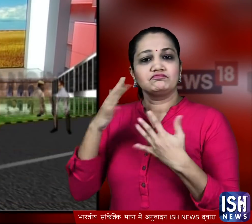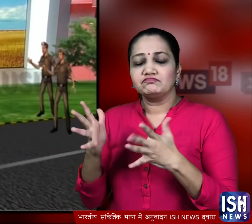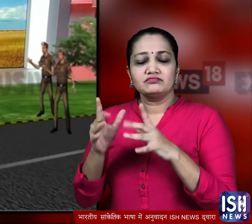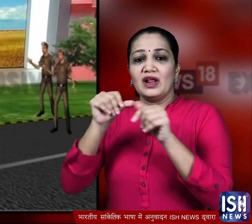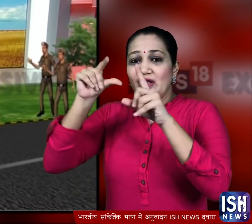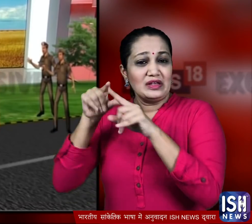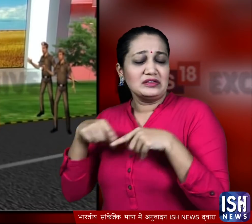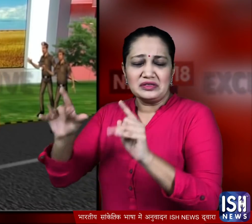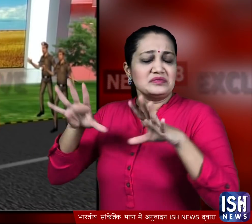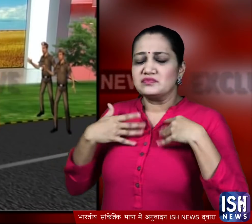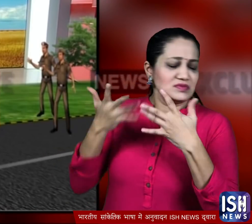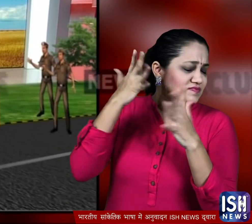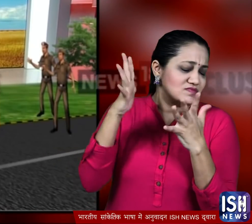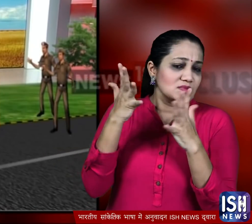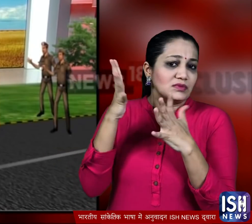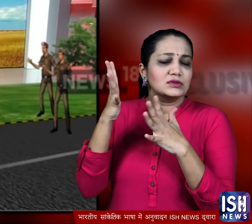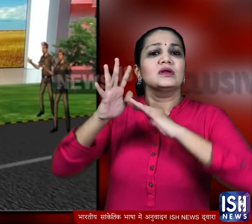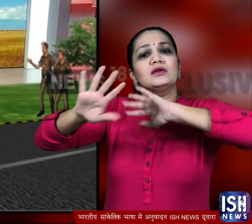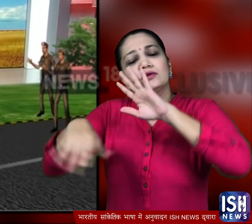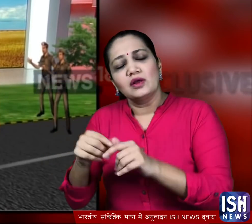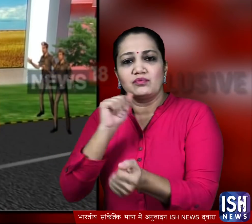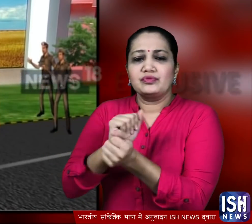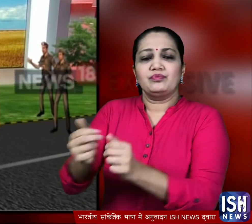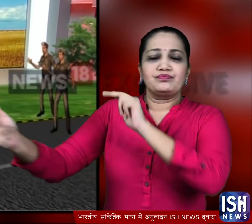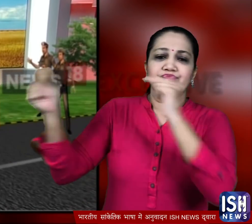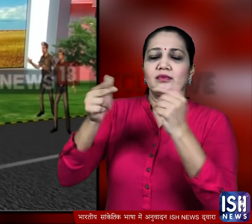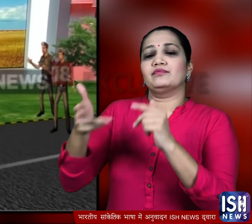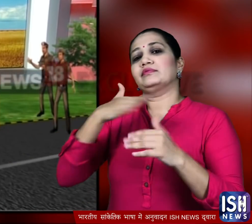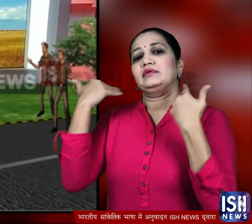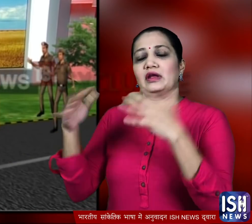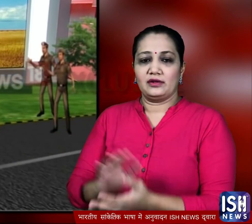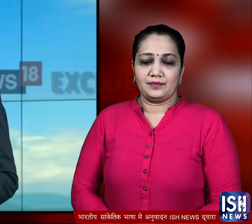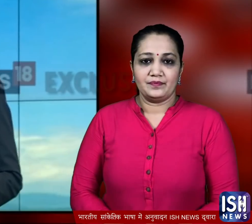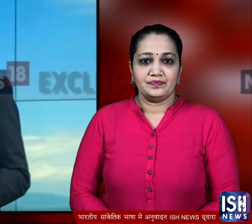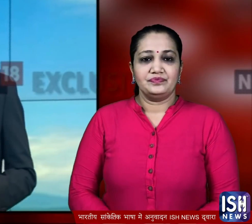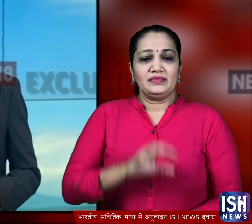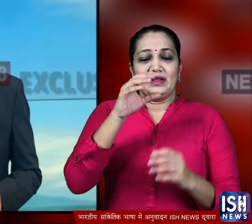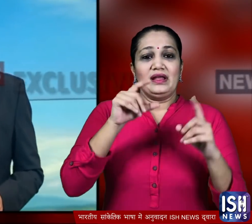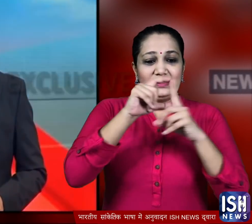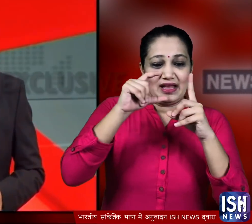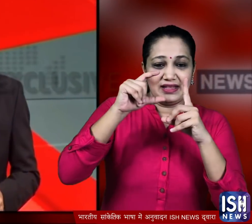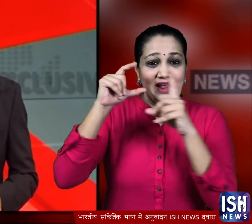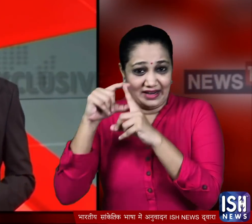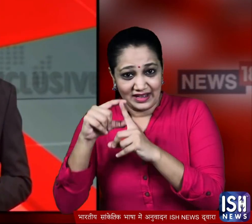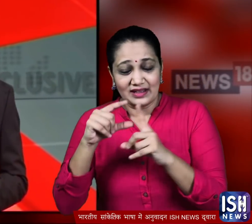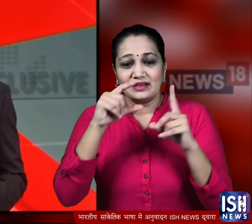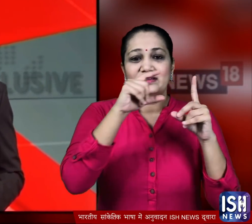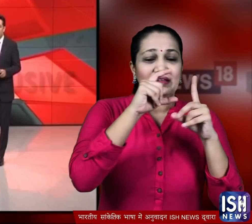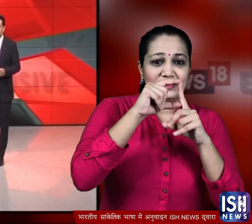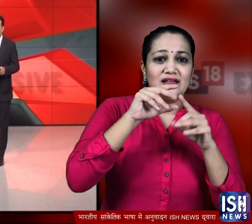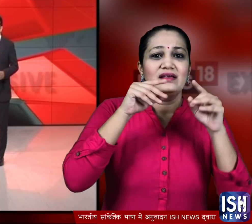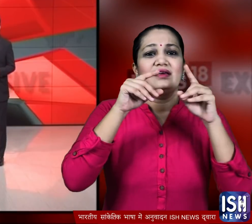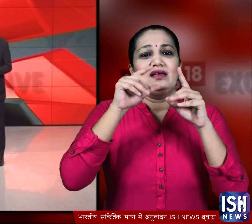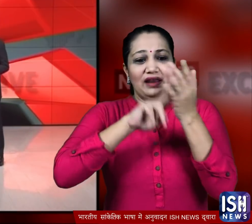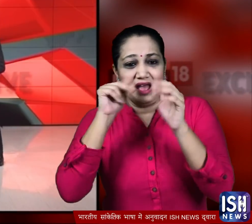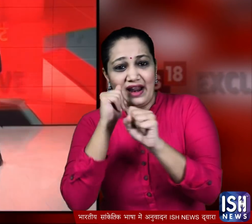की, लेकिन बताया जा रहा है कि वो अपनी जिद पर अड़ा रहा, जिसके बाद पुलिस की फायरिंग में वो ढेर हो गया। केंद्र शासित प्रदेश दादरा और नगर हवेली